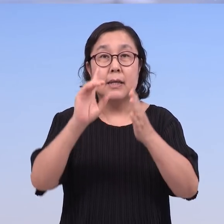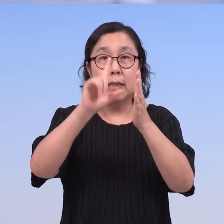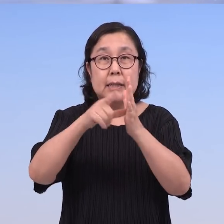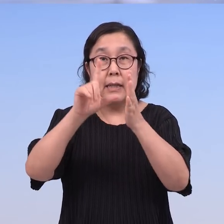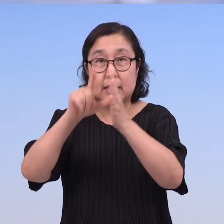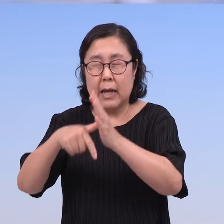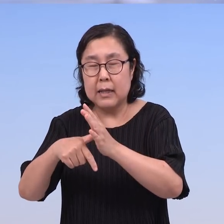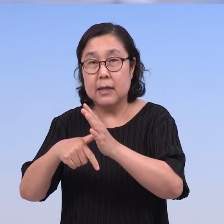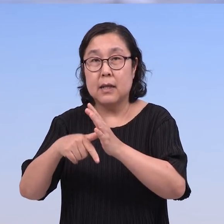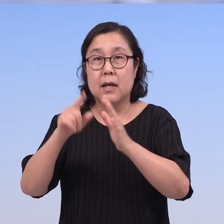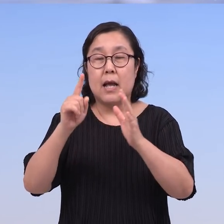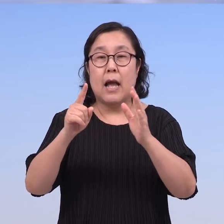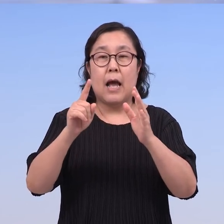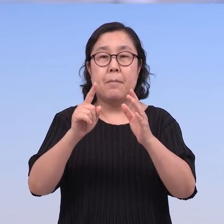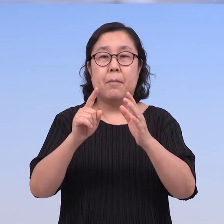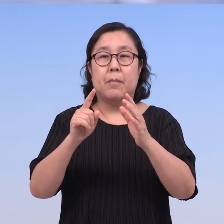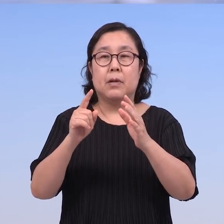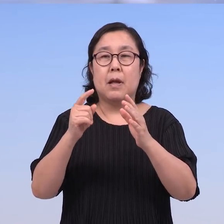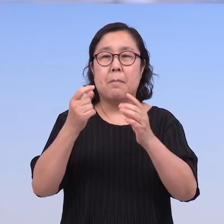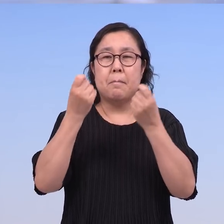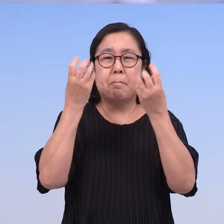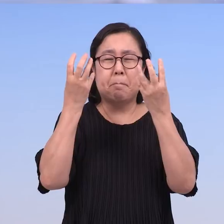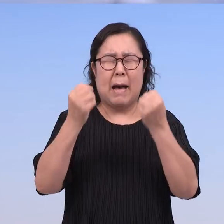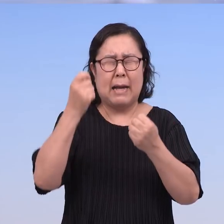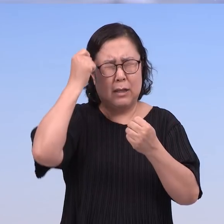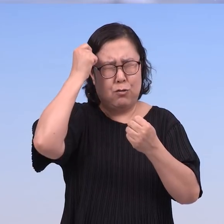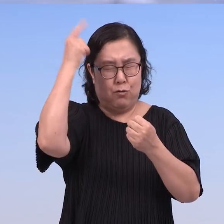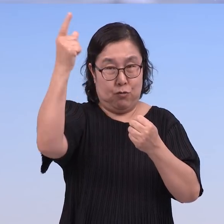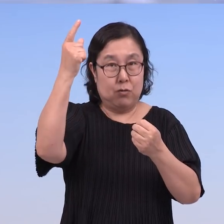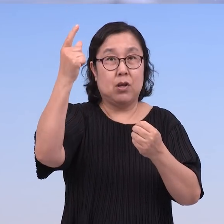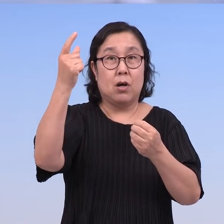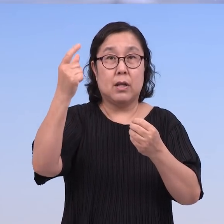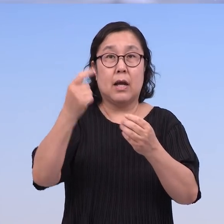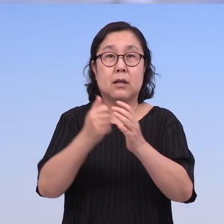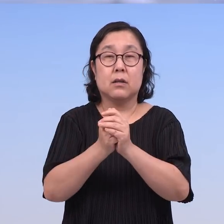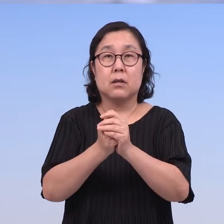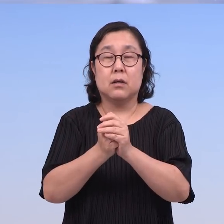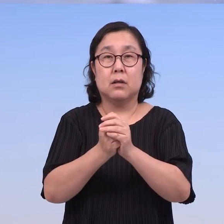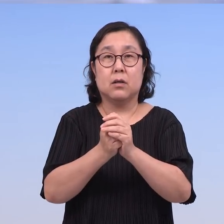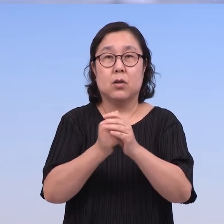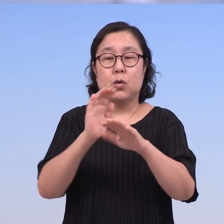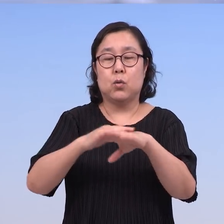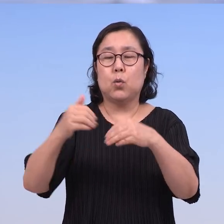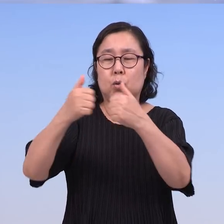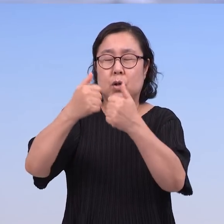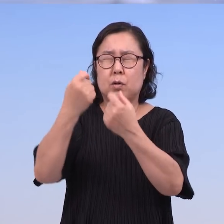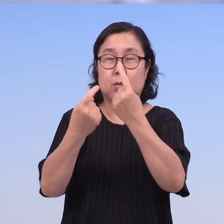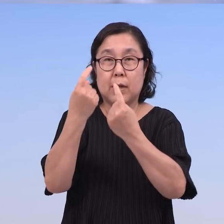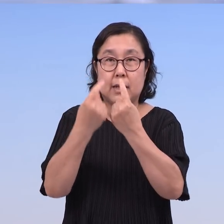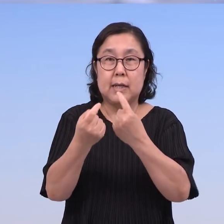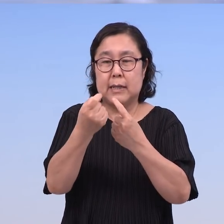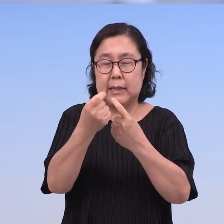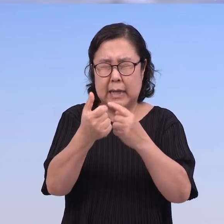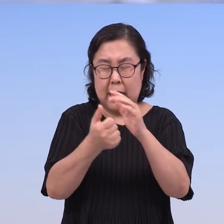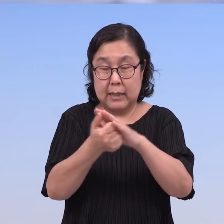시대는 막 한 번에 10계단 뛰어넘는 이런 도전보다는 아주 작은 성취감, 작은 성취감을